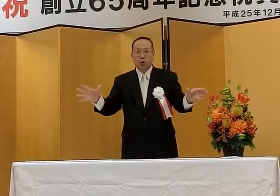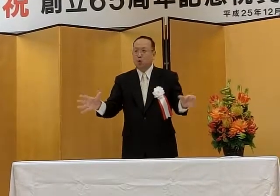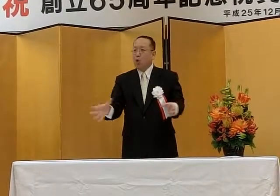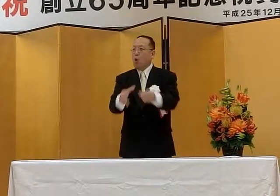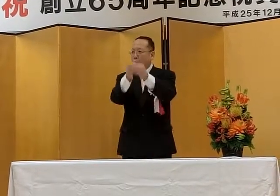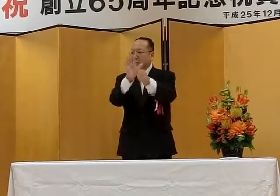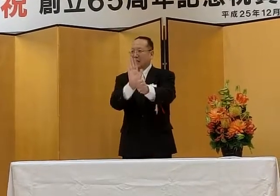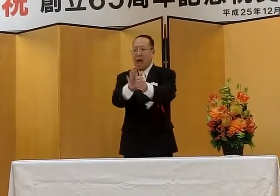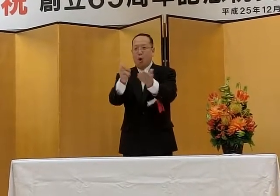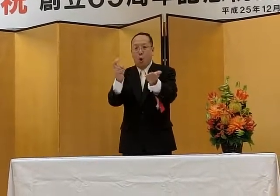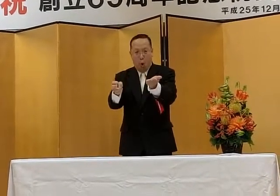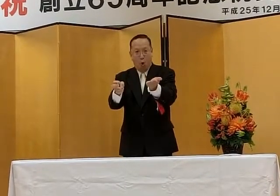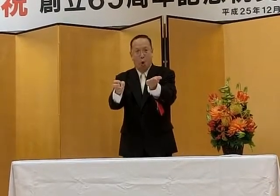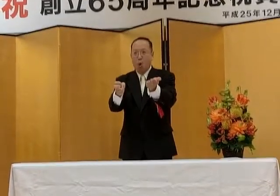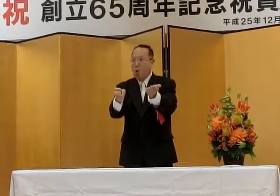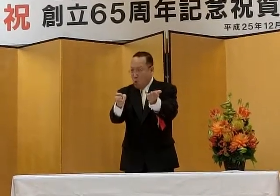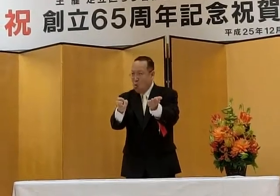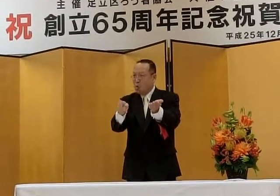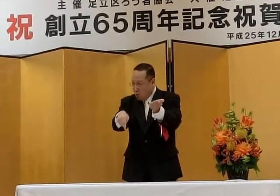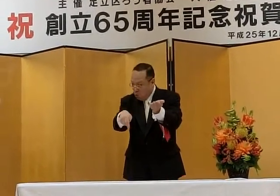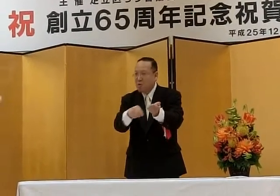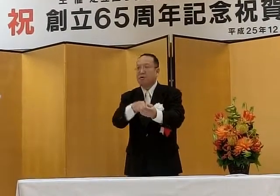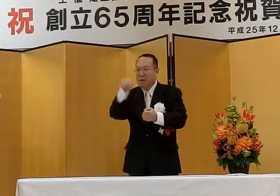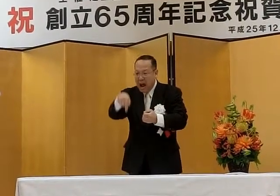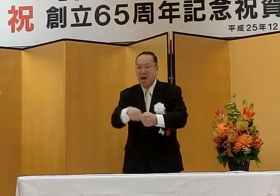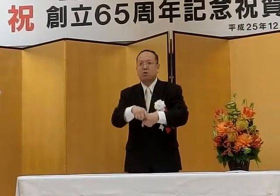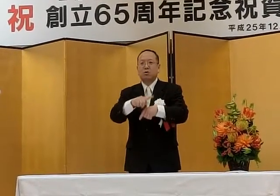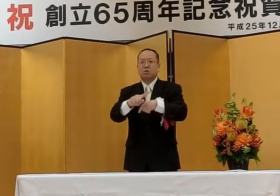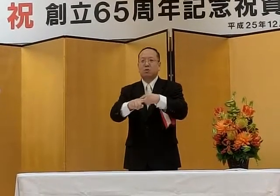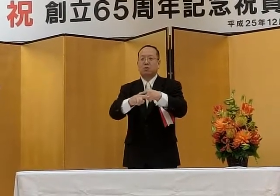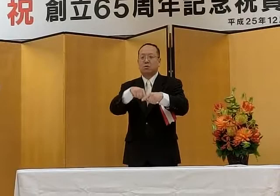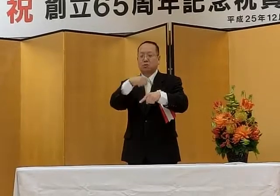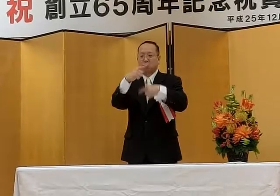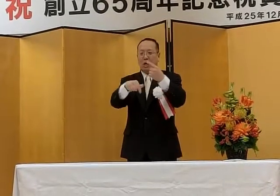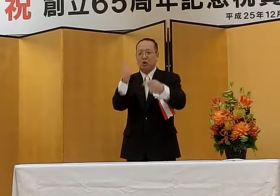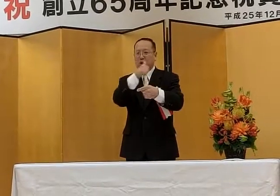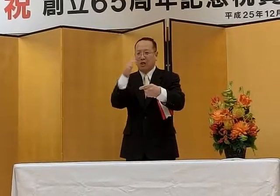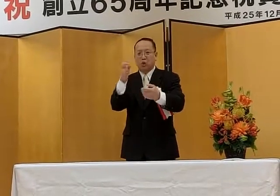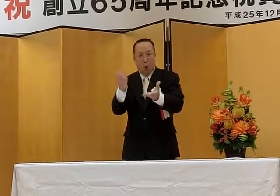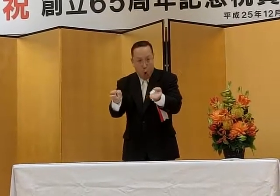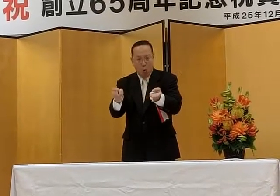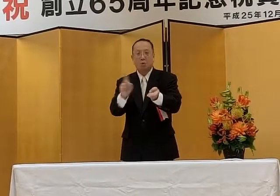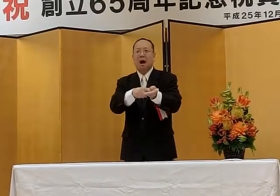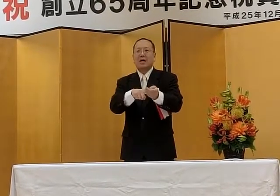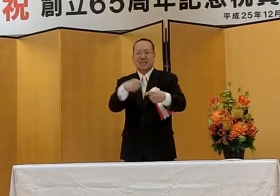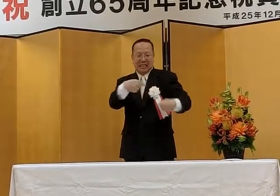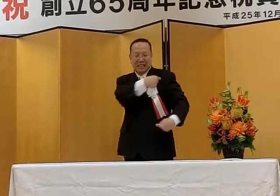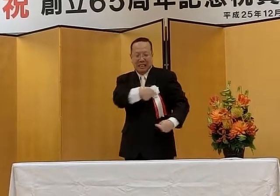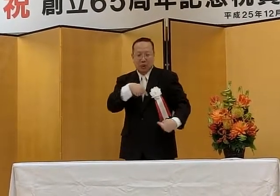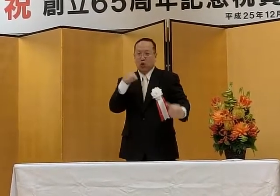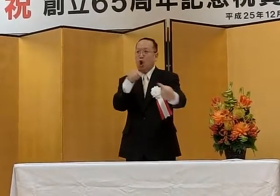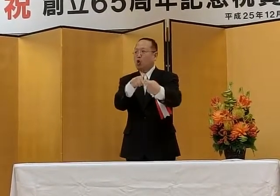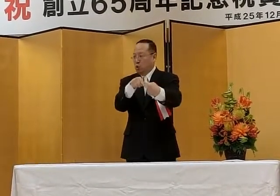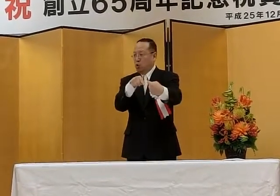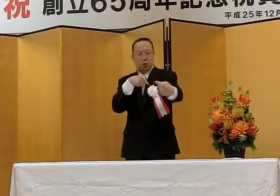今年4月から障害者総合支援法という法律が、その中で手話通